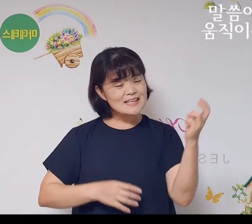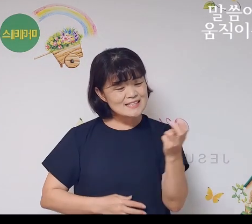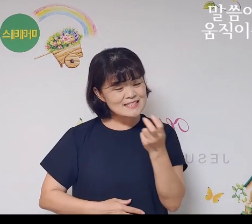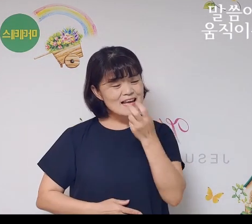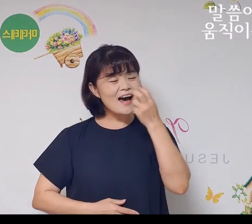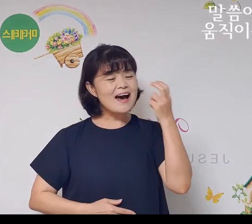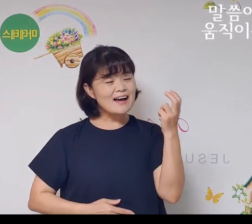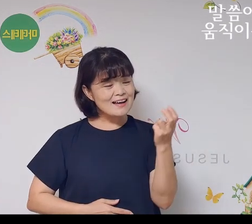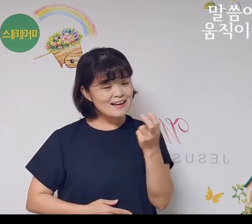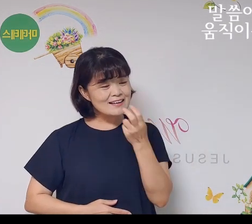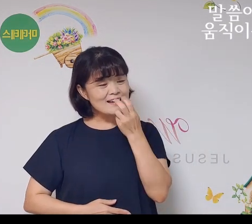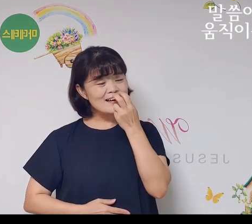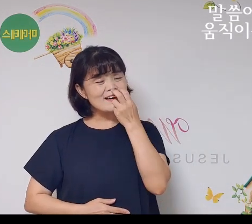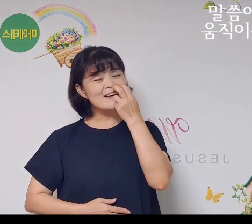말씀이 살아